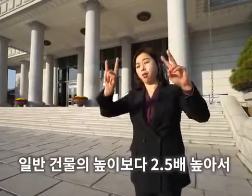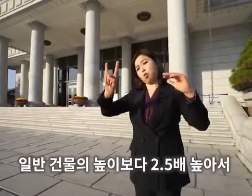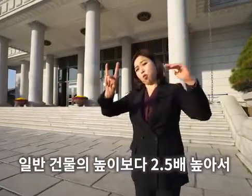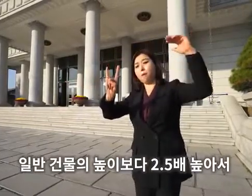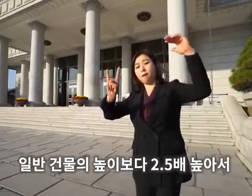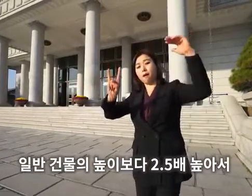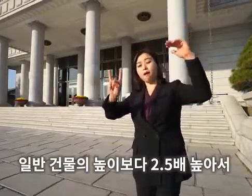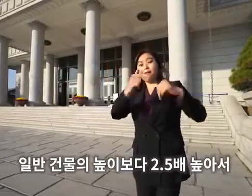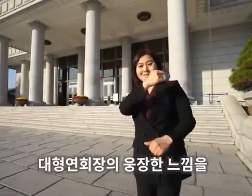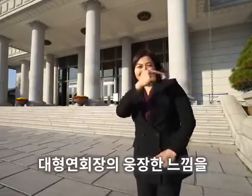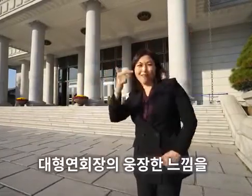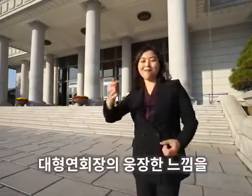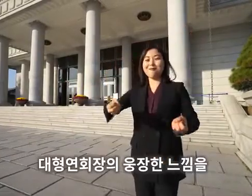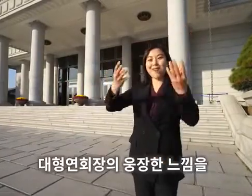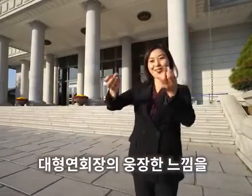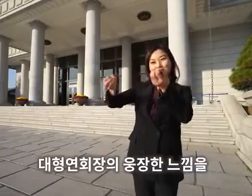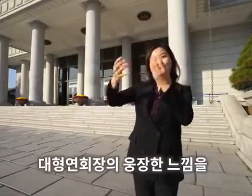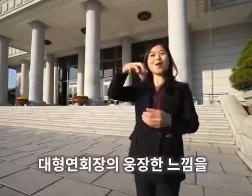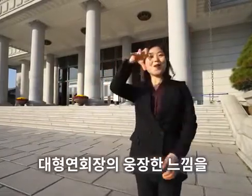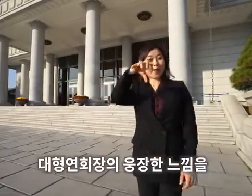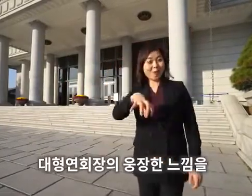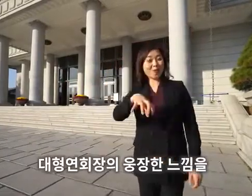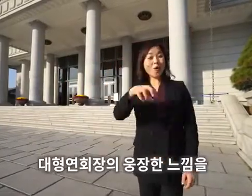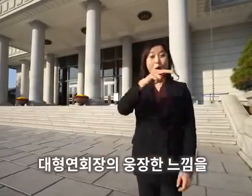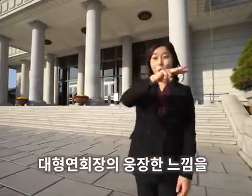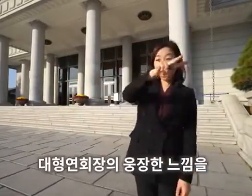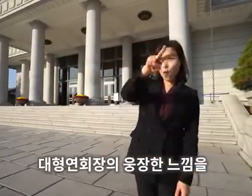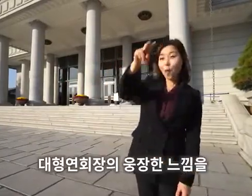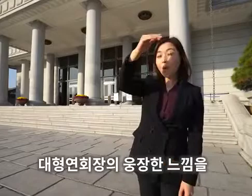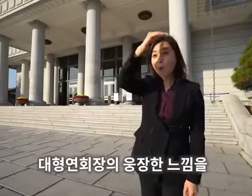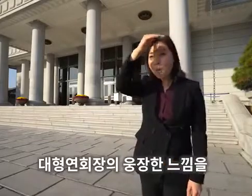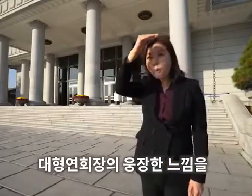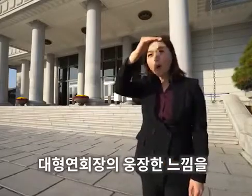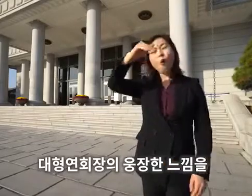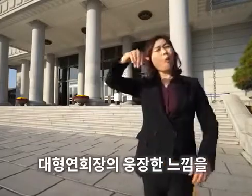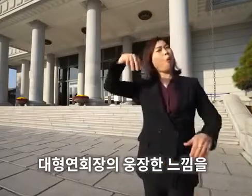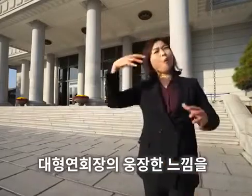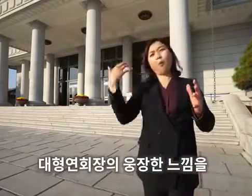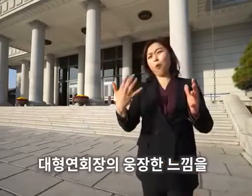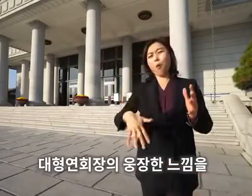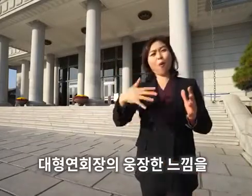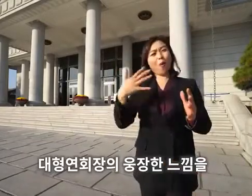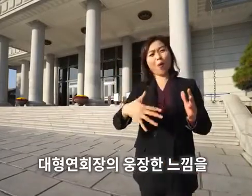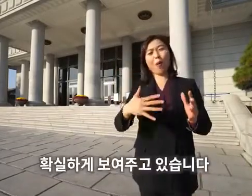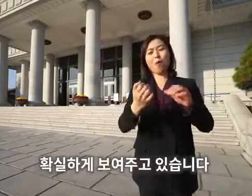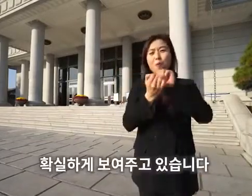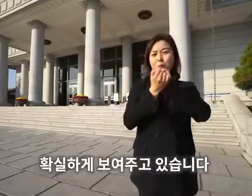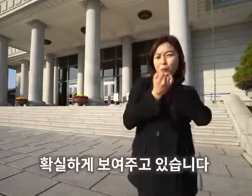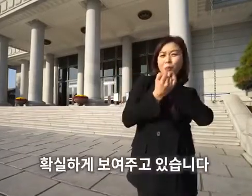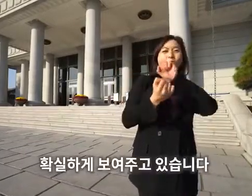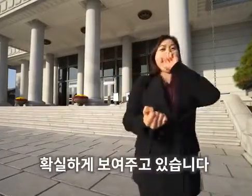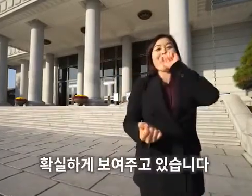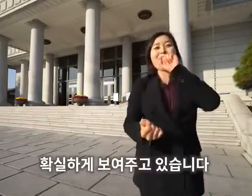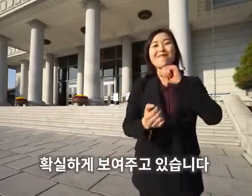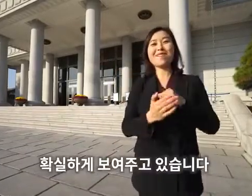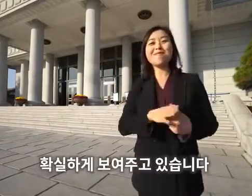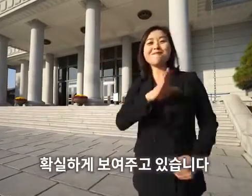2.5배 높아서 대형 연회장의 웅장한 느낌을 확실하게 보여주고